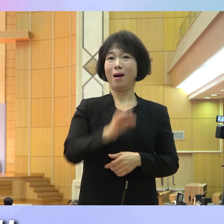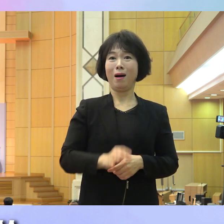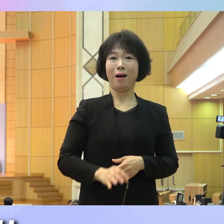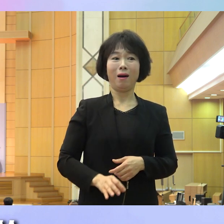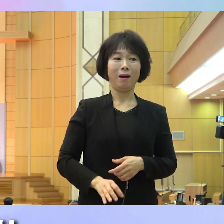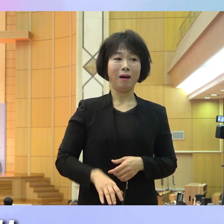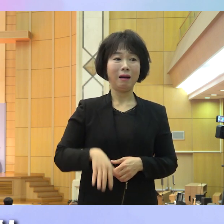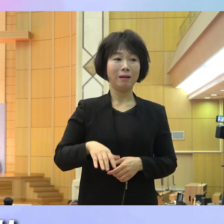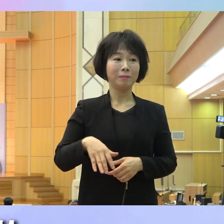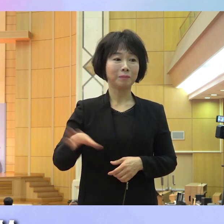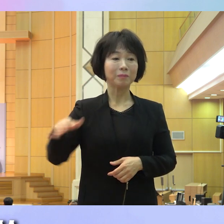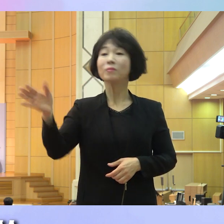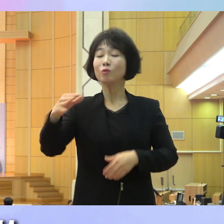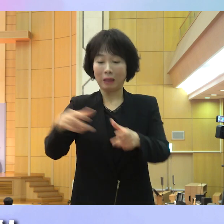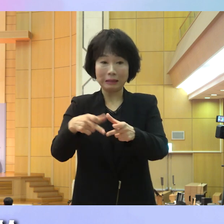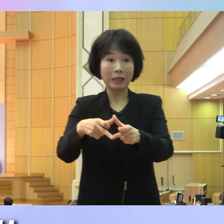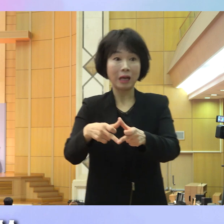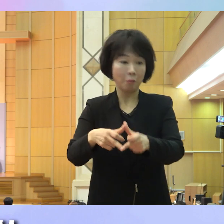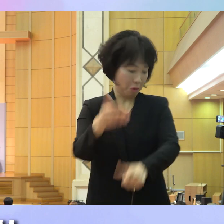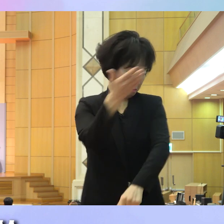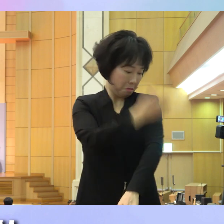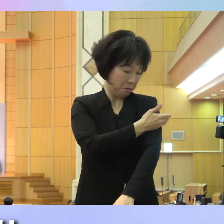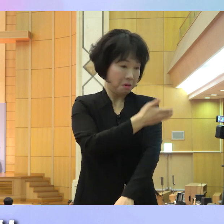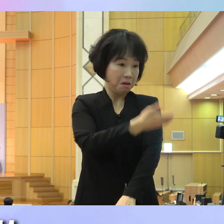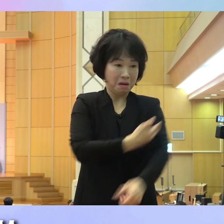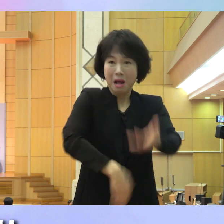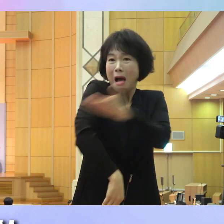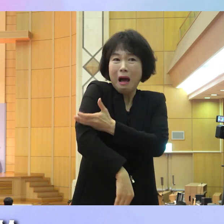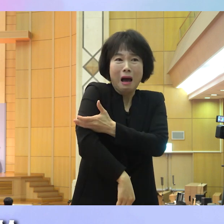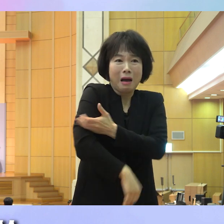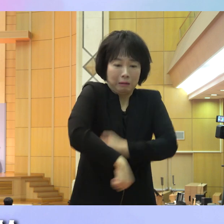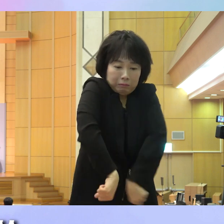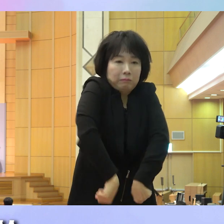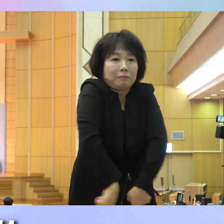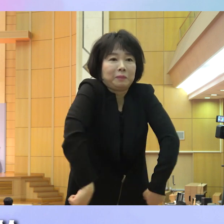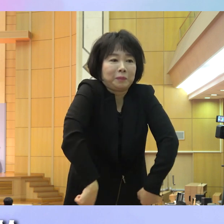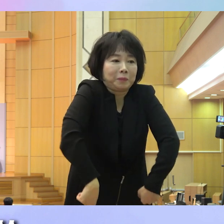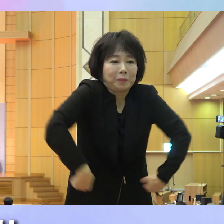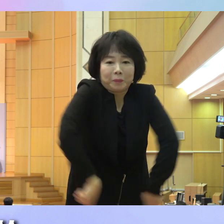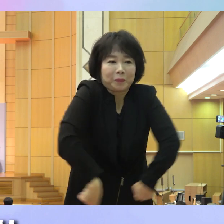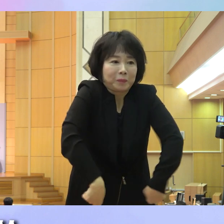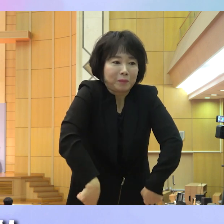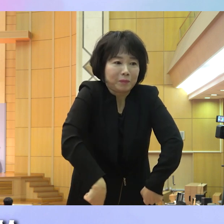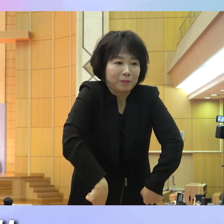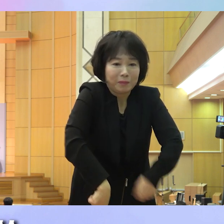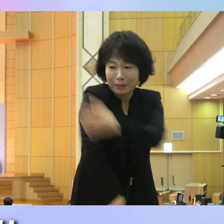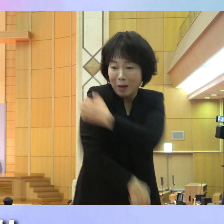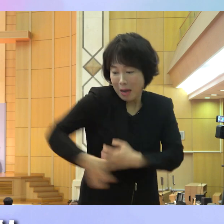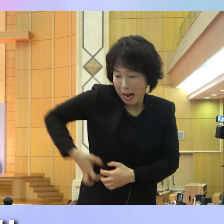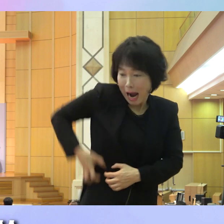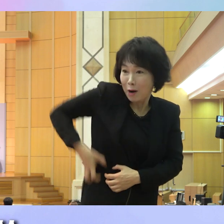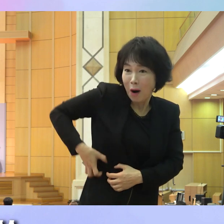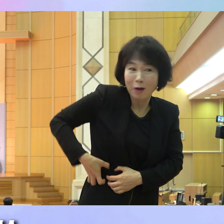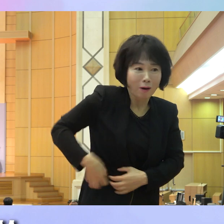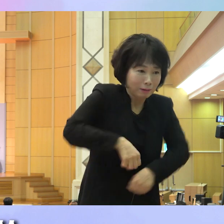쳤지 모르지만 나는 지금 엉덩이가, 덩어리가 가려워서 어떻게 긁을 수가